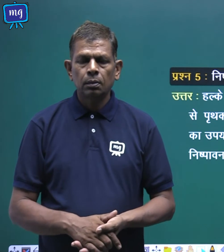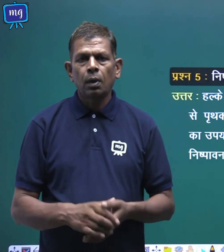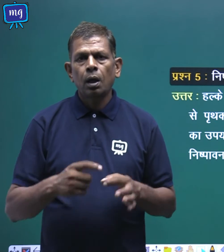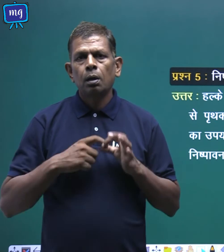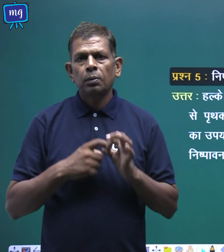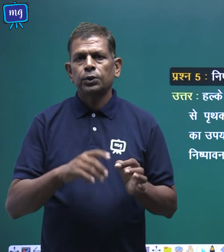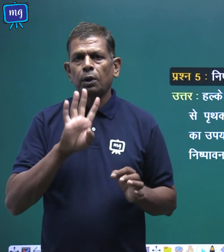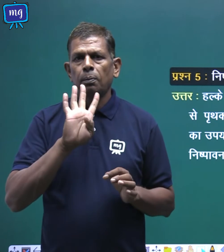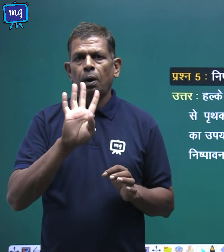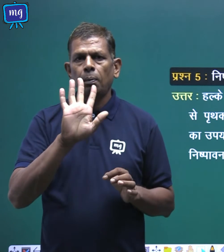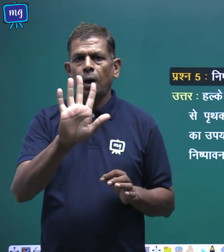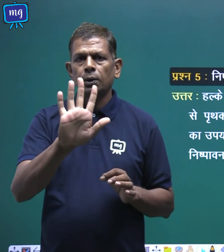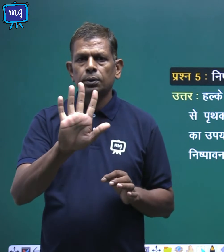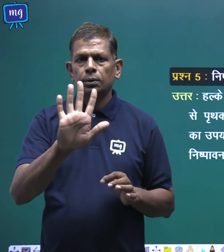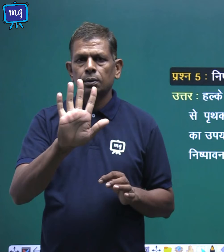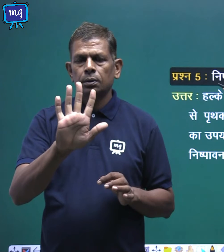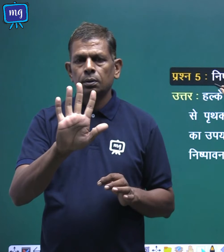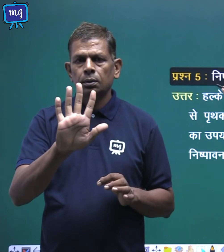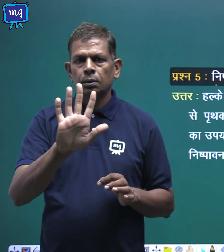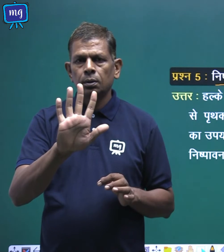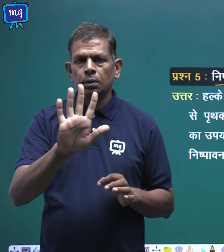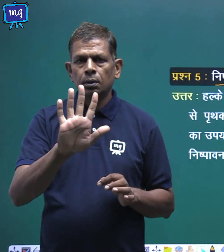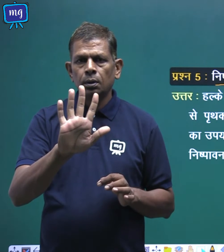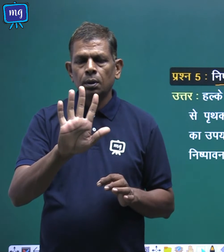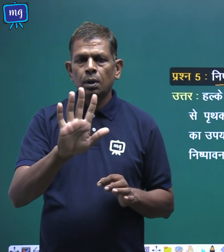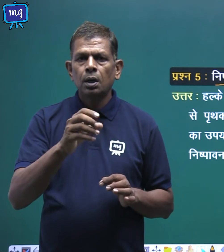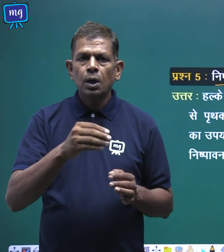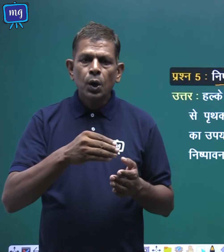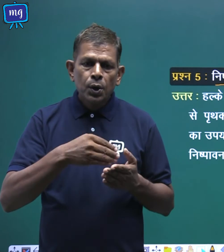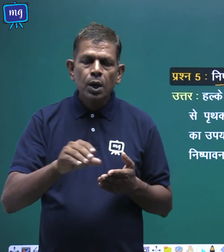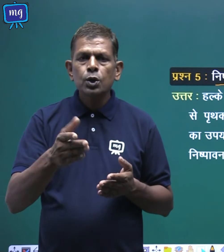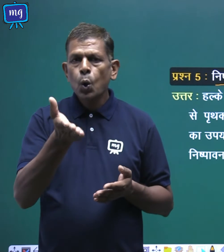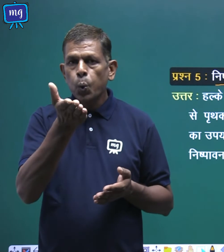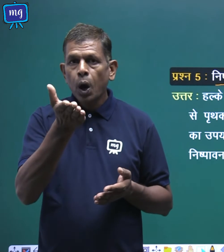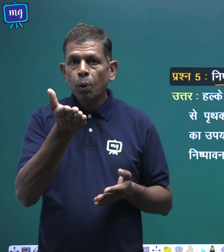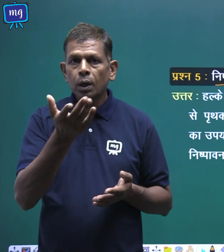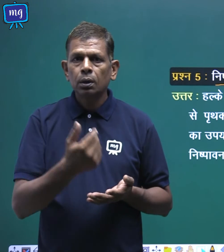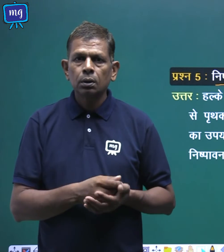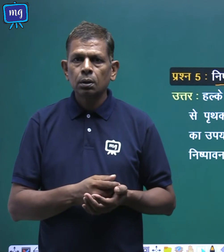प्रश्न 5, निष्पावन किसे कहते हैं?